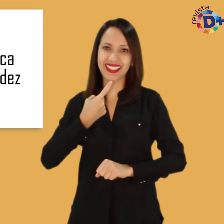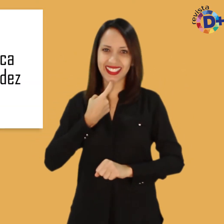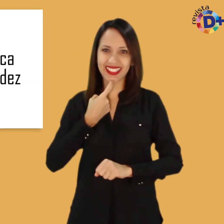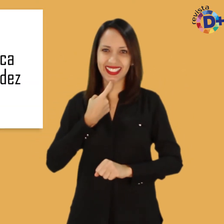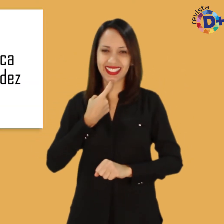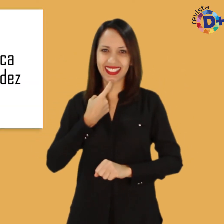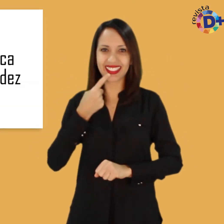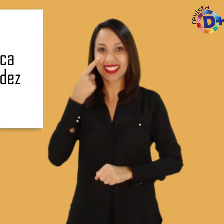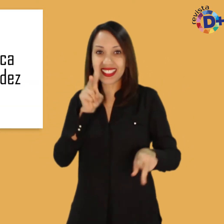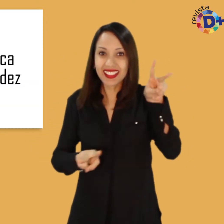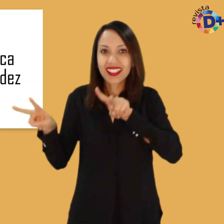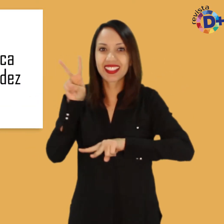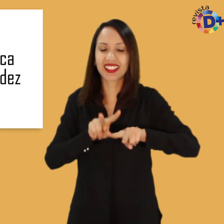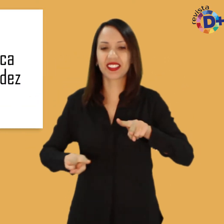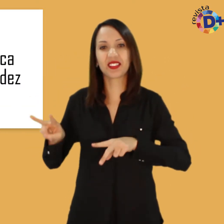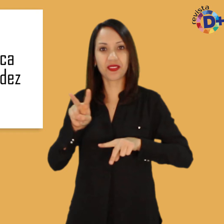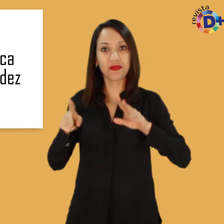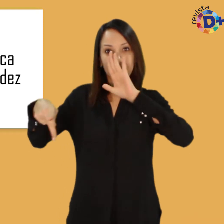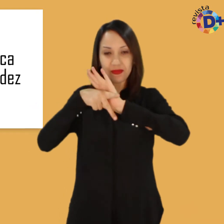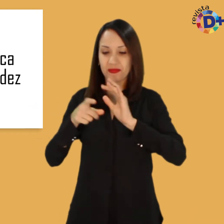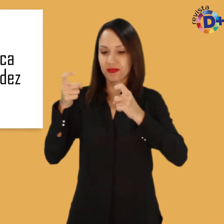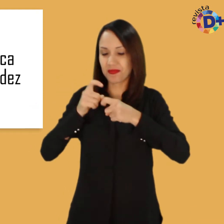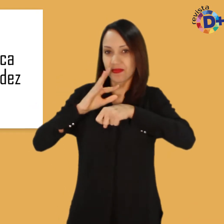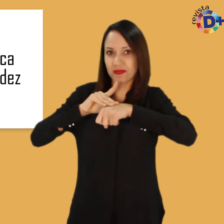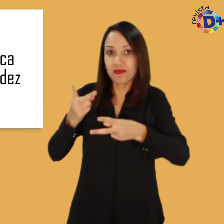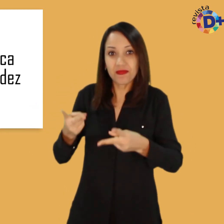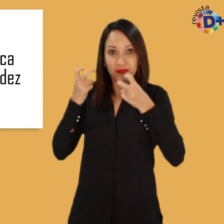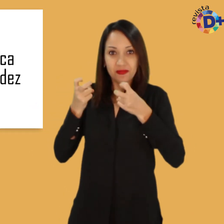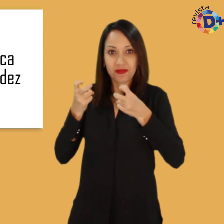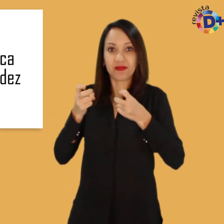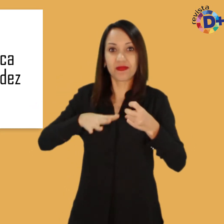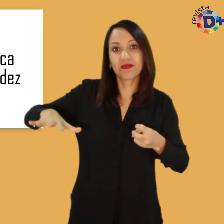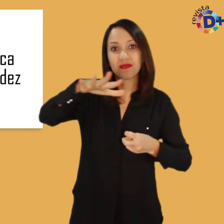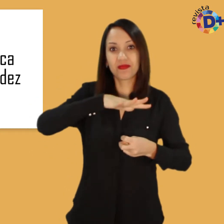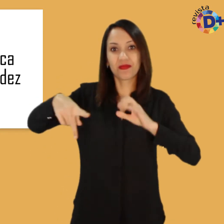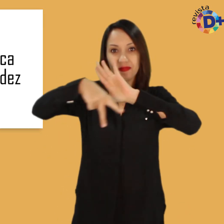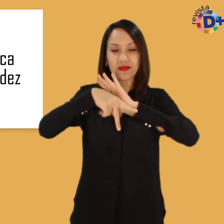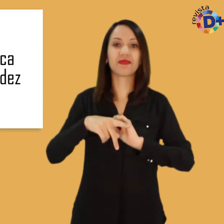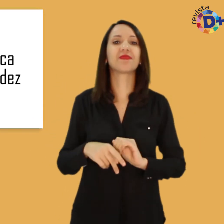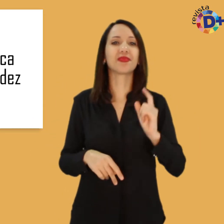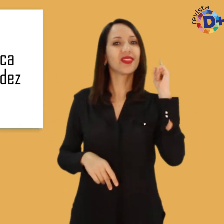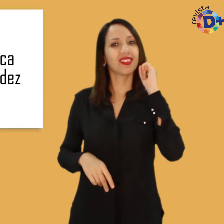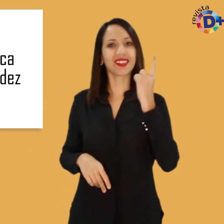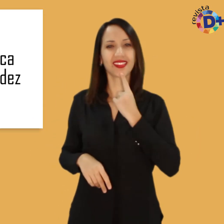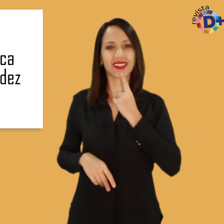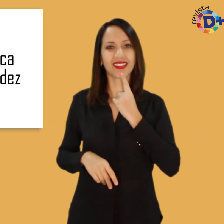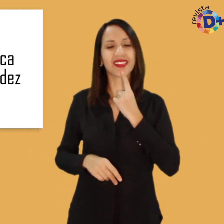A visão médico-patológica ou organicista da surdez. Desde o início de sua